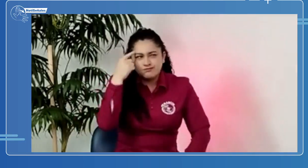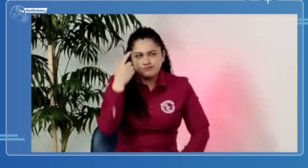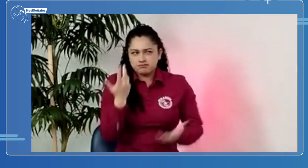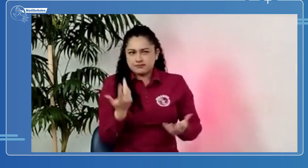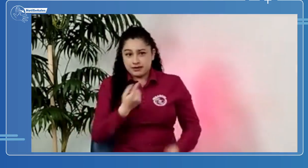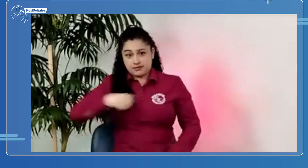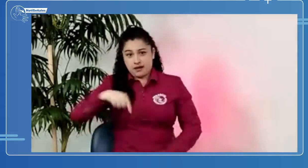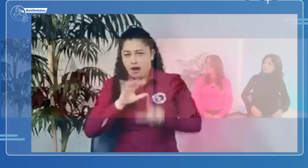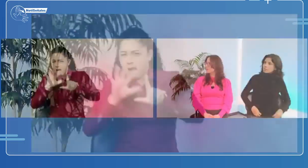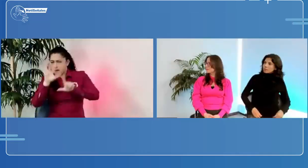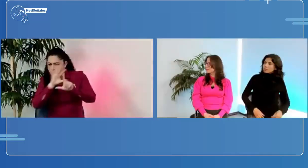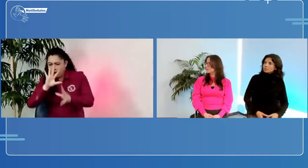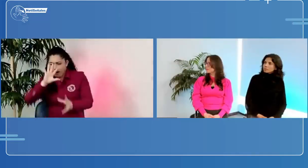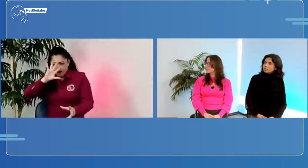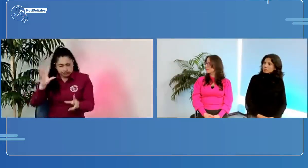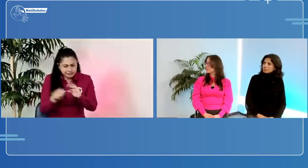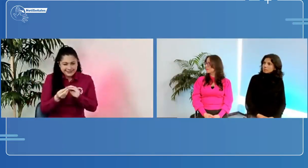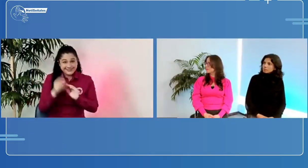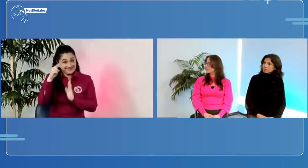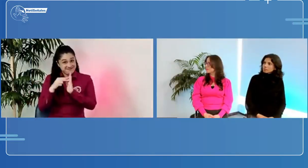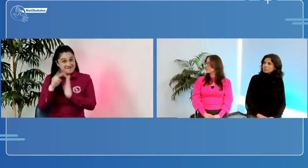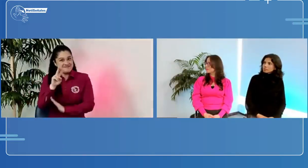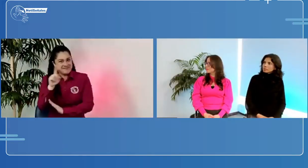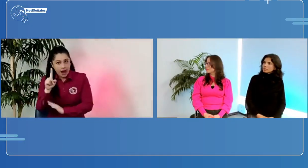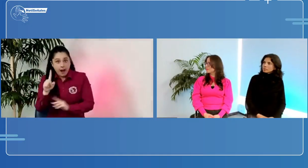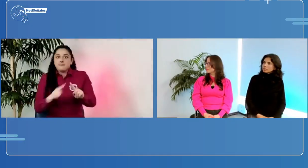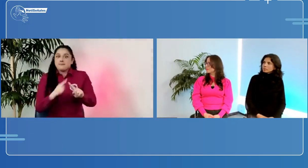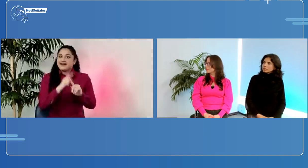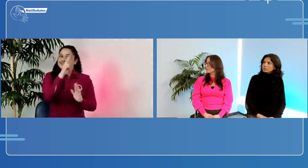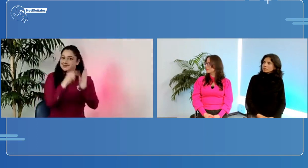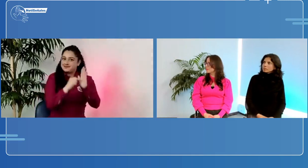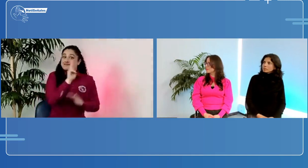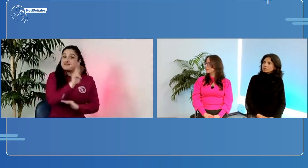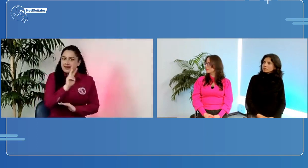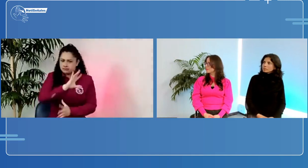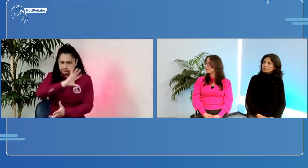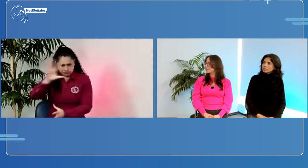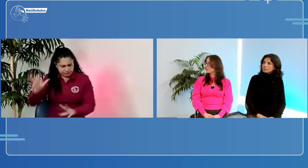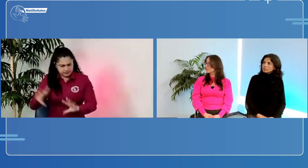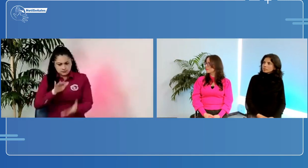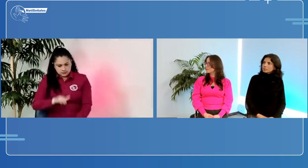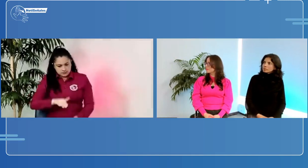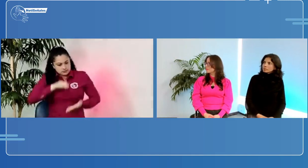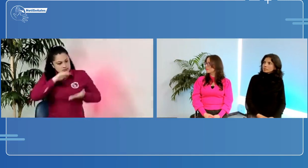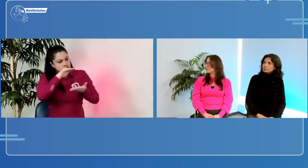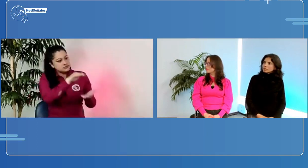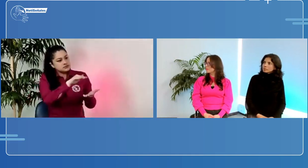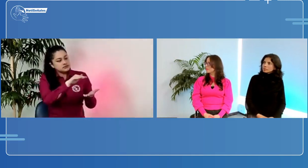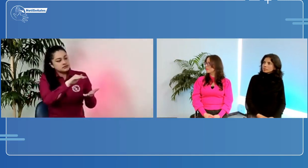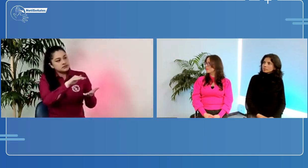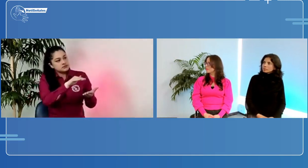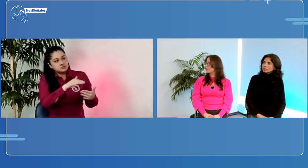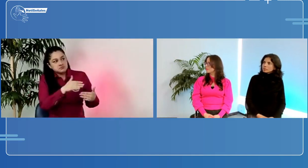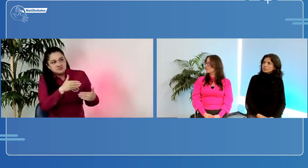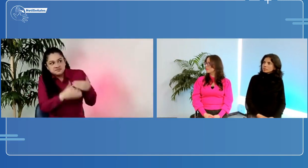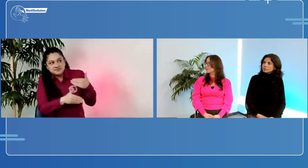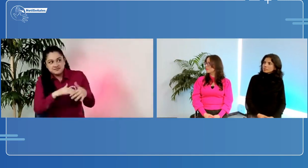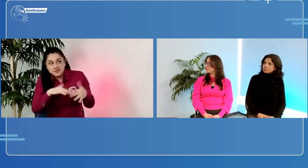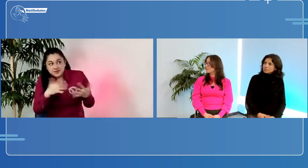yo pregunto, pues pensando en esto, todo este paquete de 2021 más el paquete de 2022 que fue entregado,